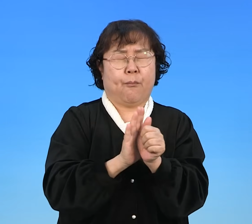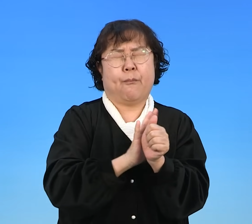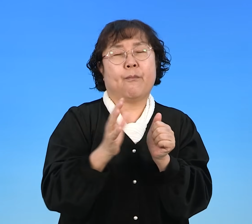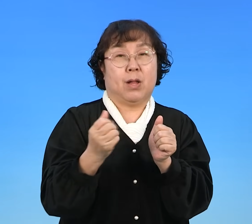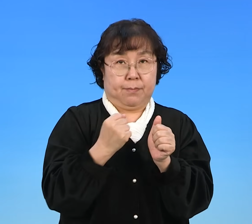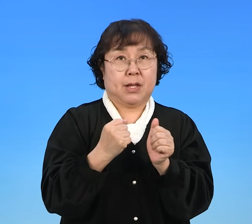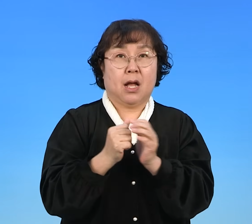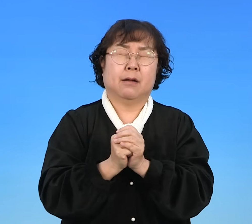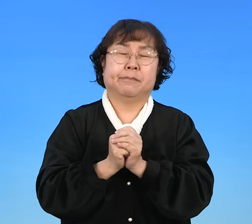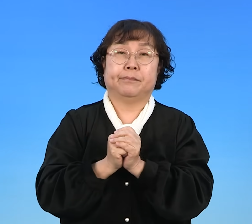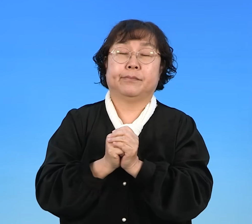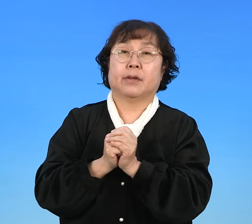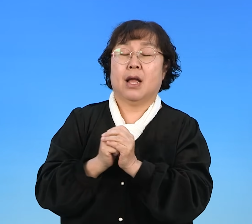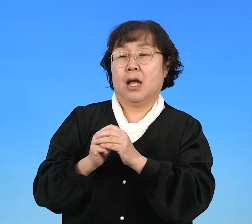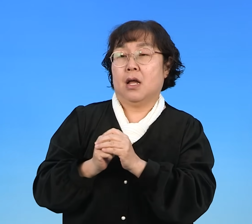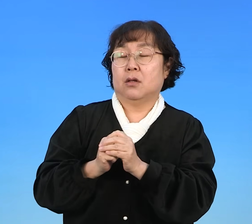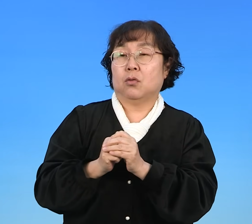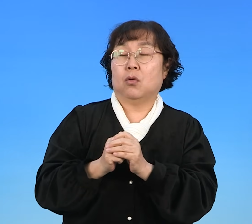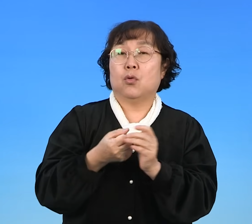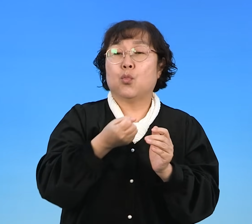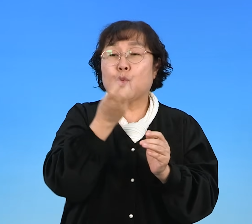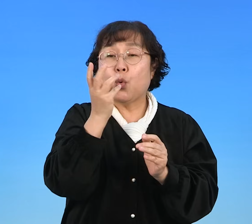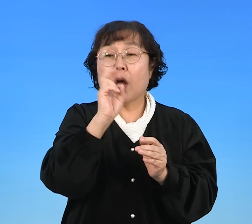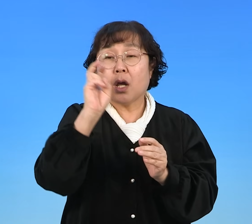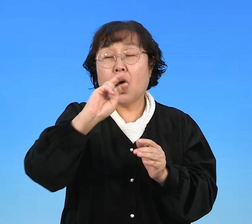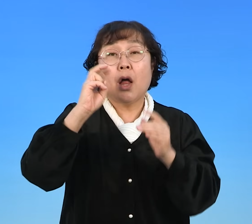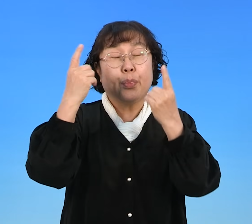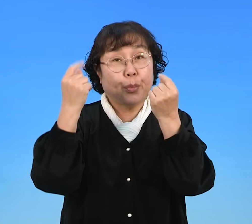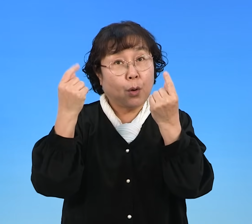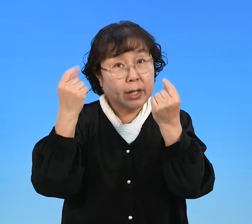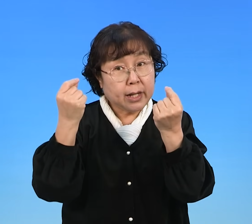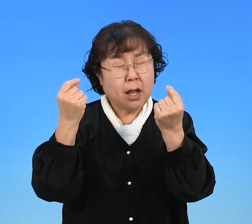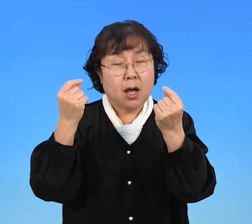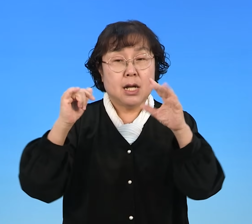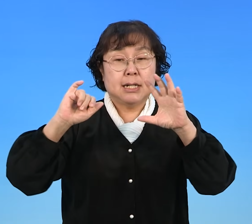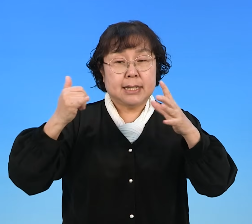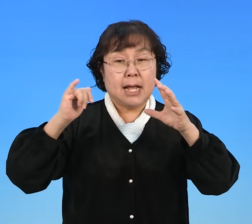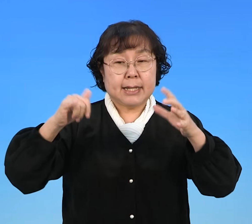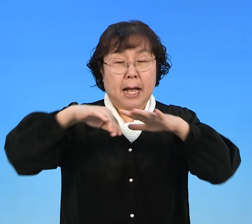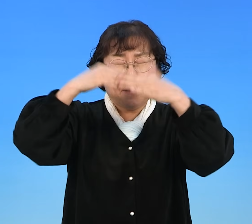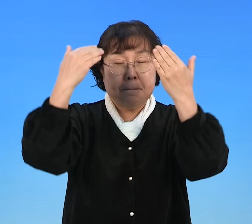보면은요, 세상 만사 모든 일이 뜻대로야